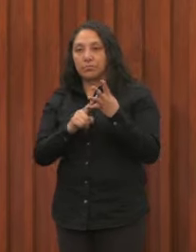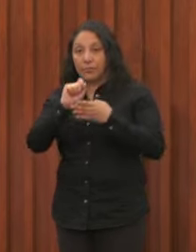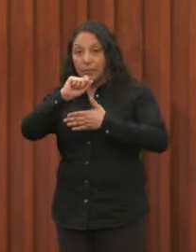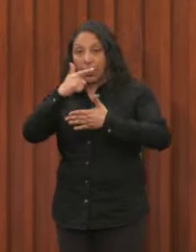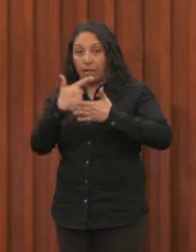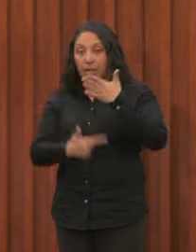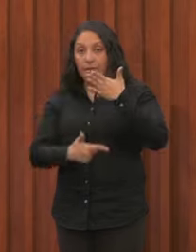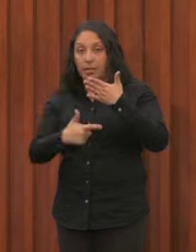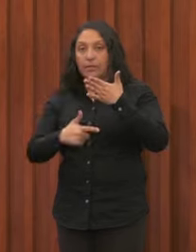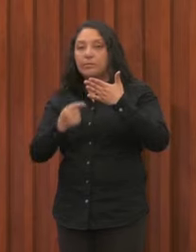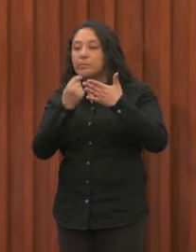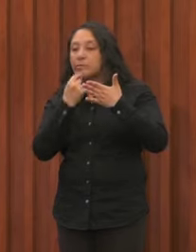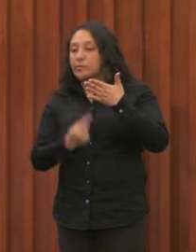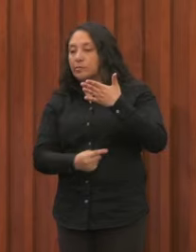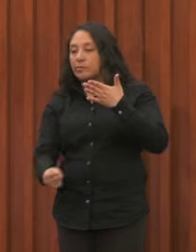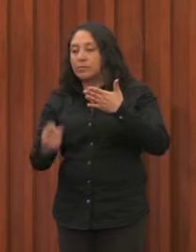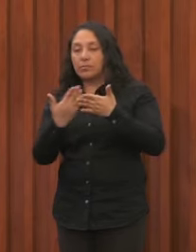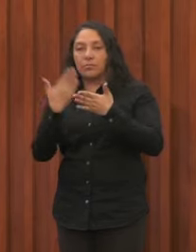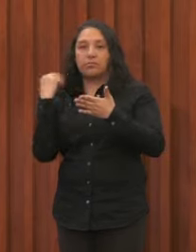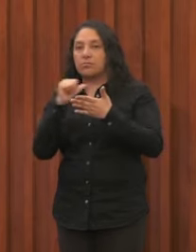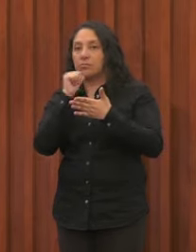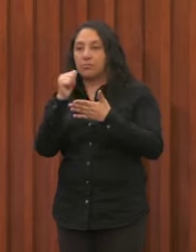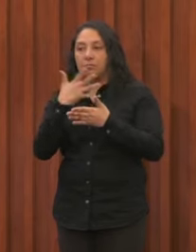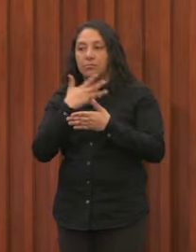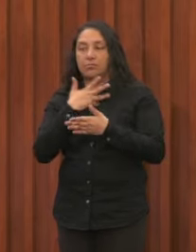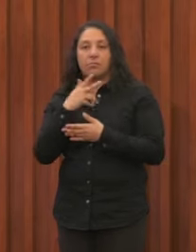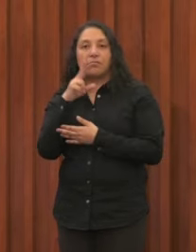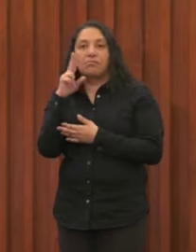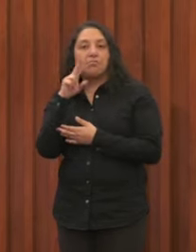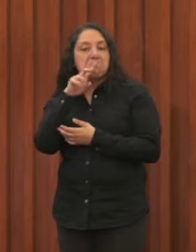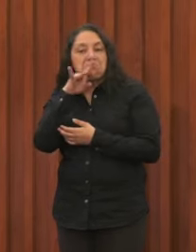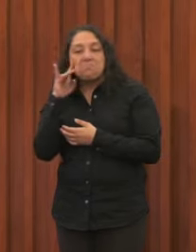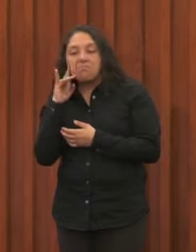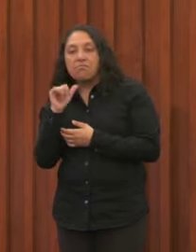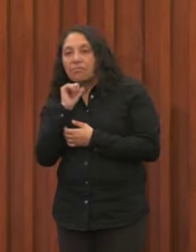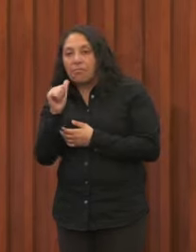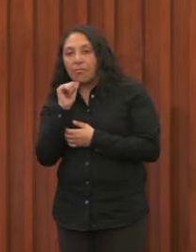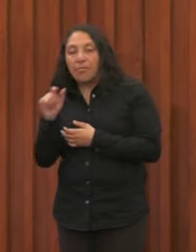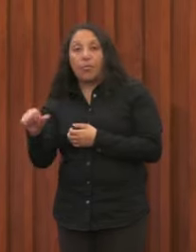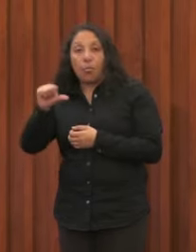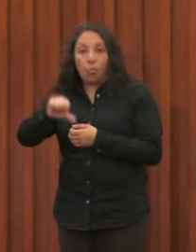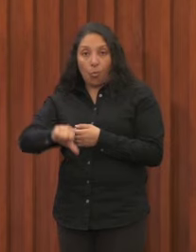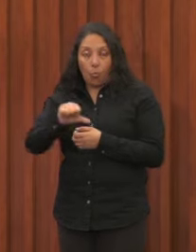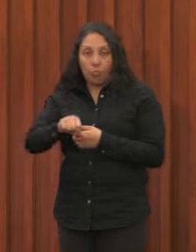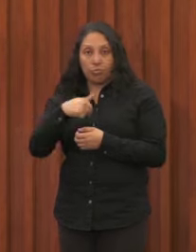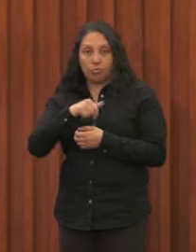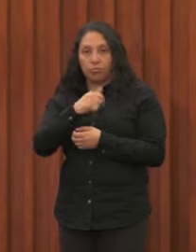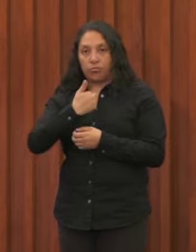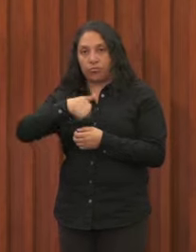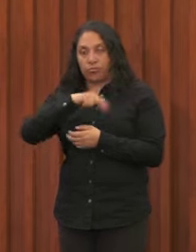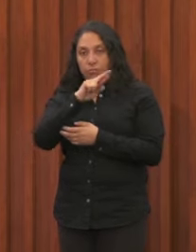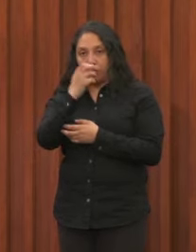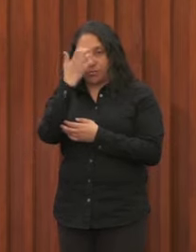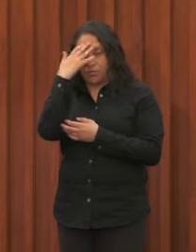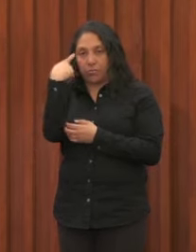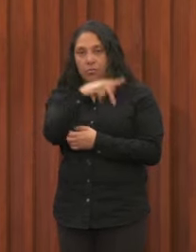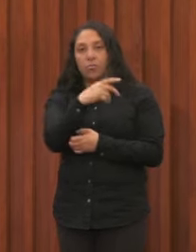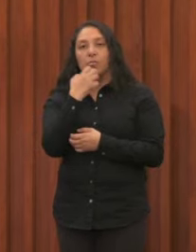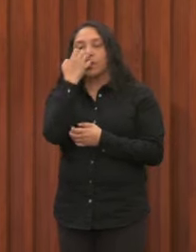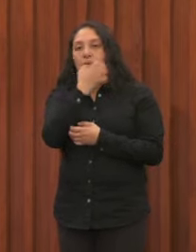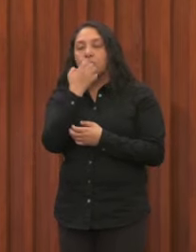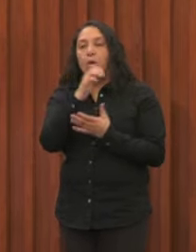de primera infancia cuando nadie la tenía y nadie la veía. Y hoy, en lo que hoy reconocemos que es su escuela